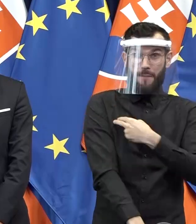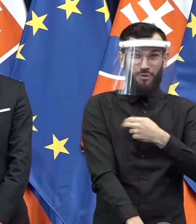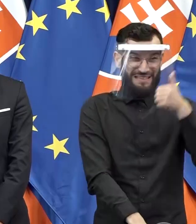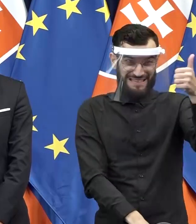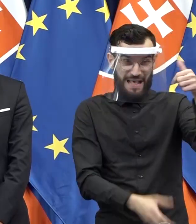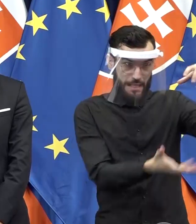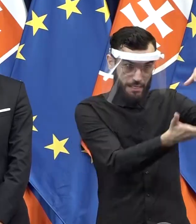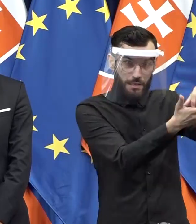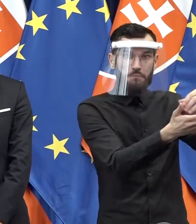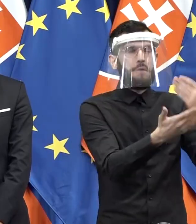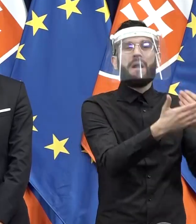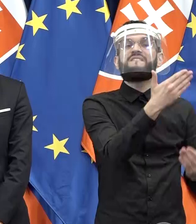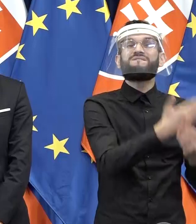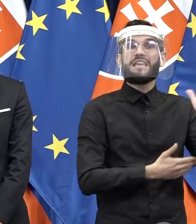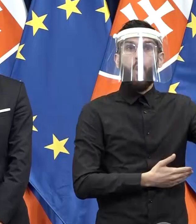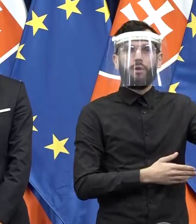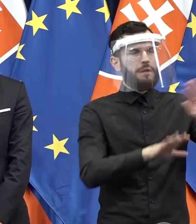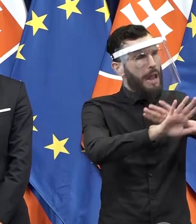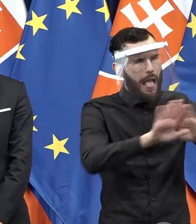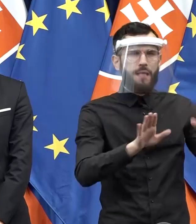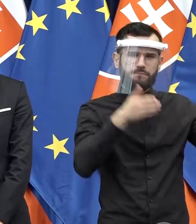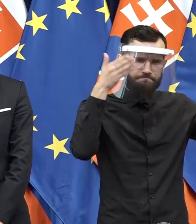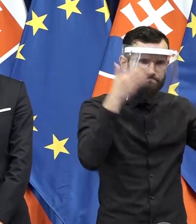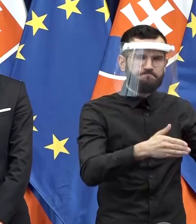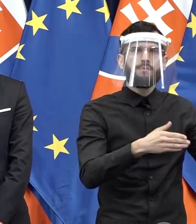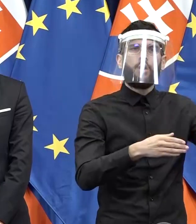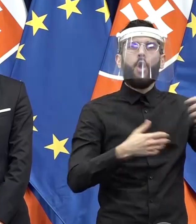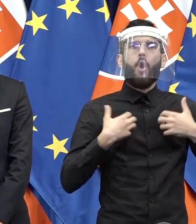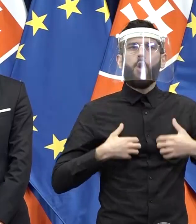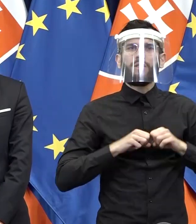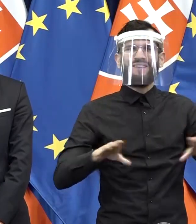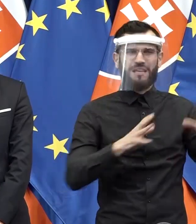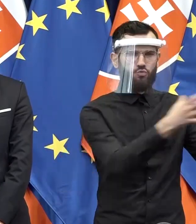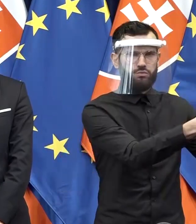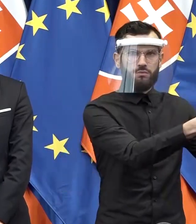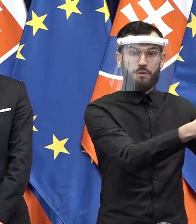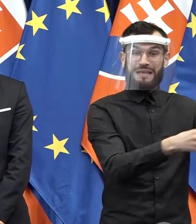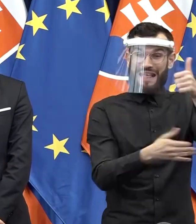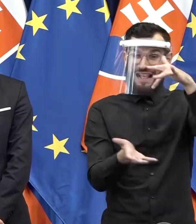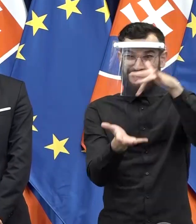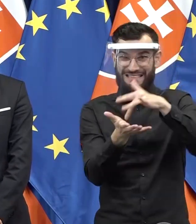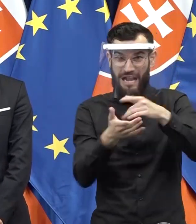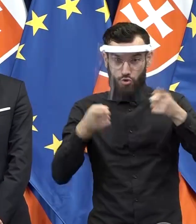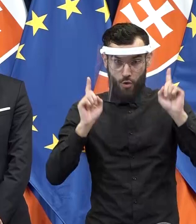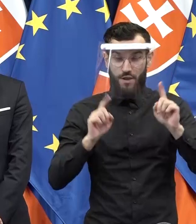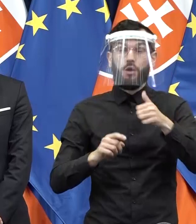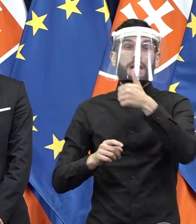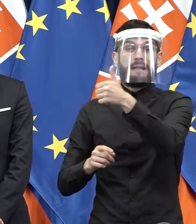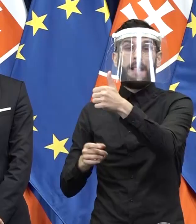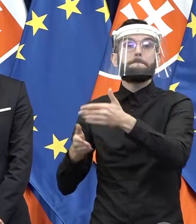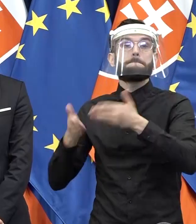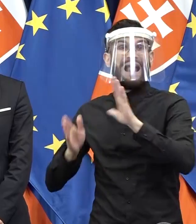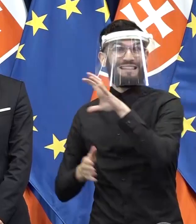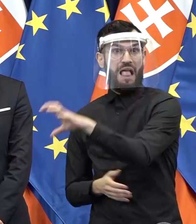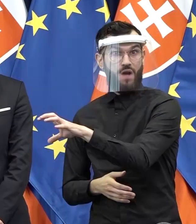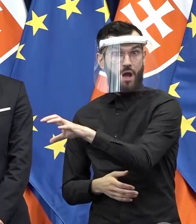vyčlenenú a liežbu chorých s ochorením COVID-19. Jednu na Strednom Slovensku, jednu v Bratislave. A popri